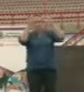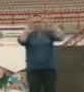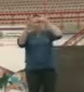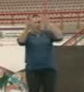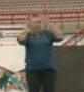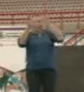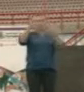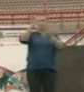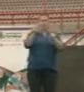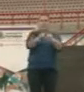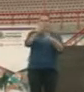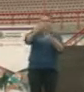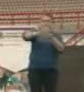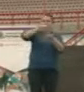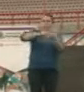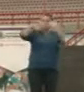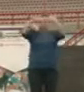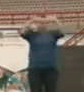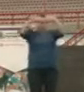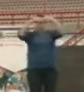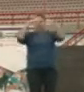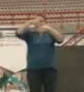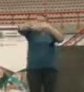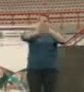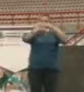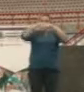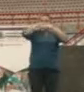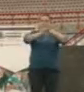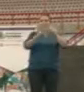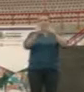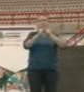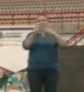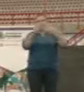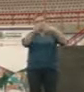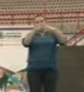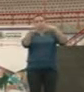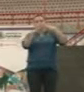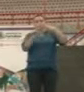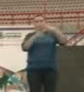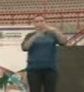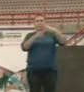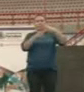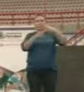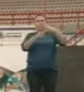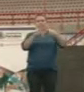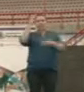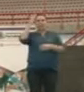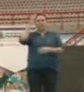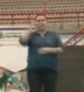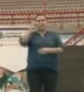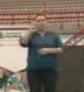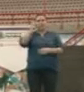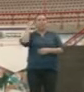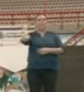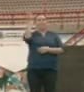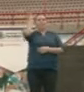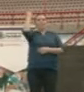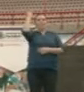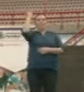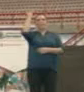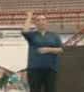desenvolvendo a escrita, o seu cérebro vai guardar, porque você está fazendo três coisas, então ele interpreta como que é uma coisa importante. Você está fazendo três